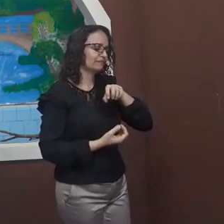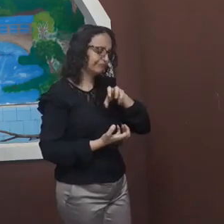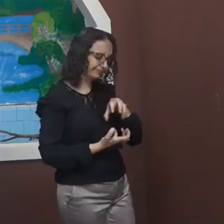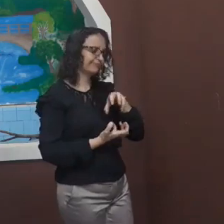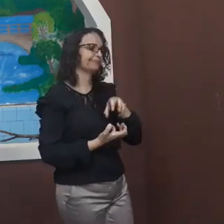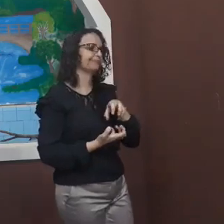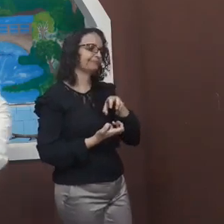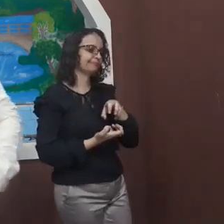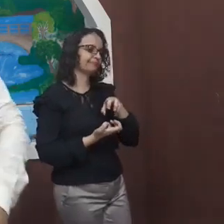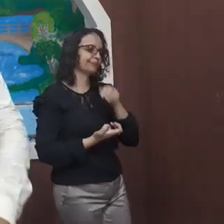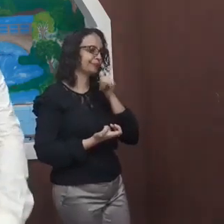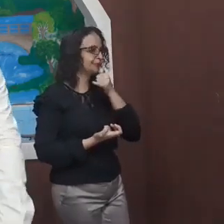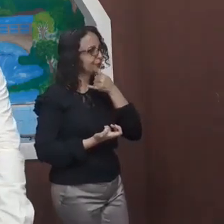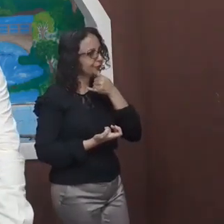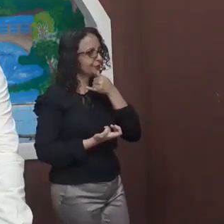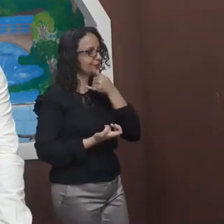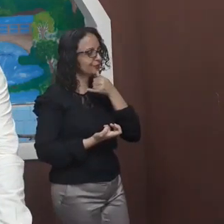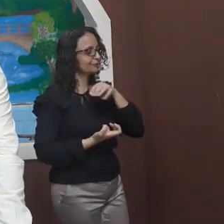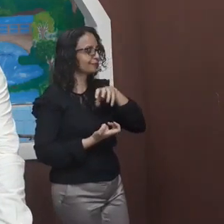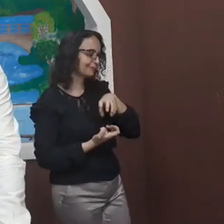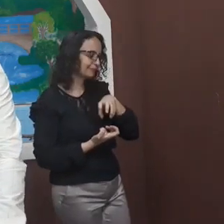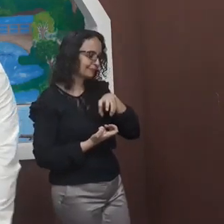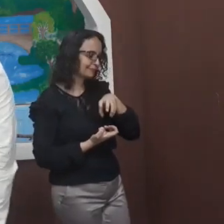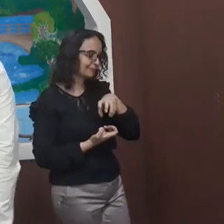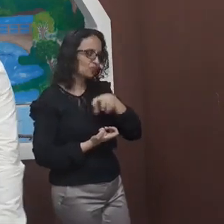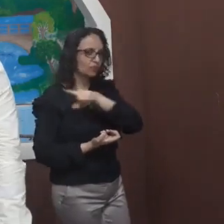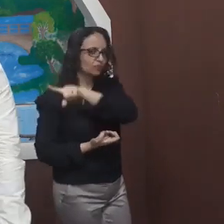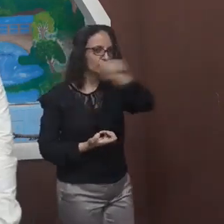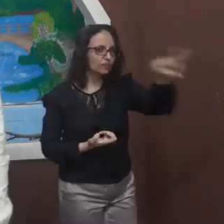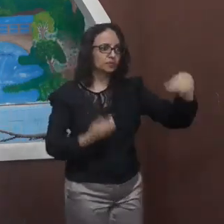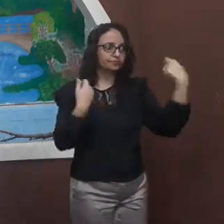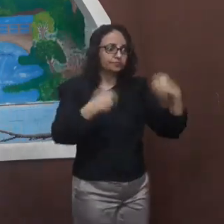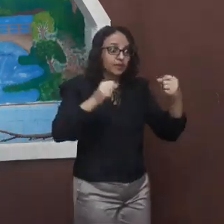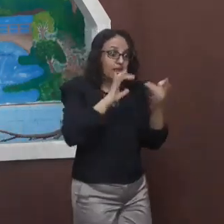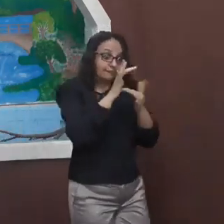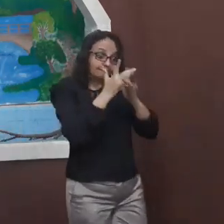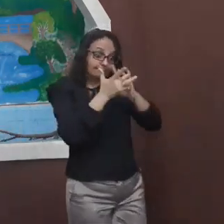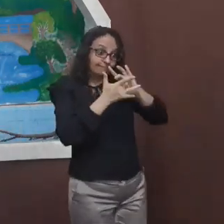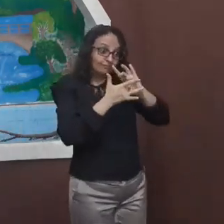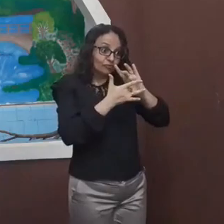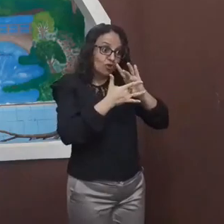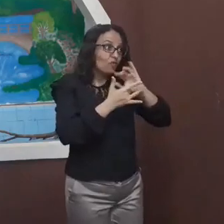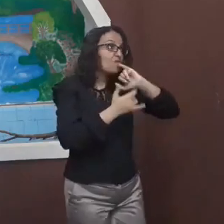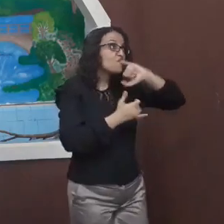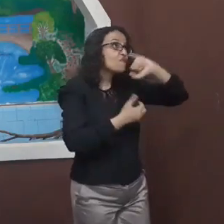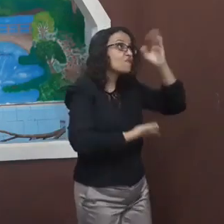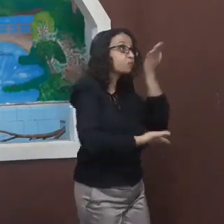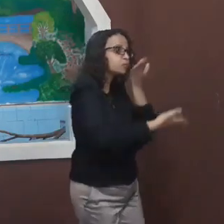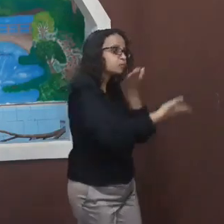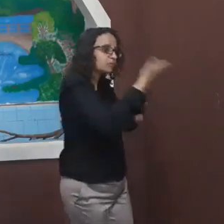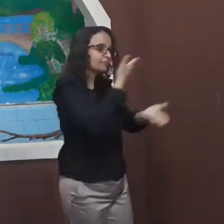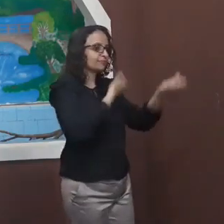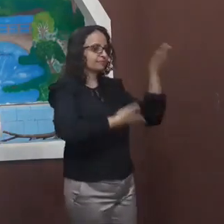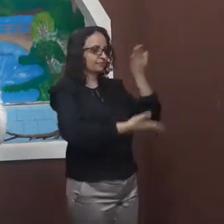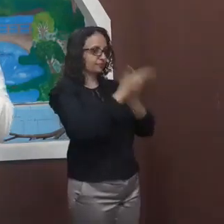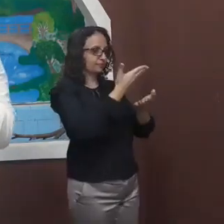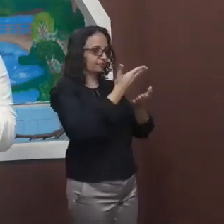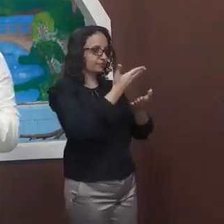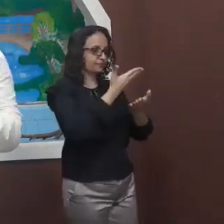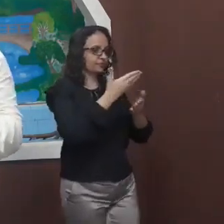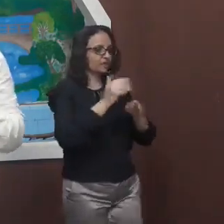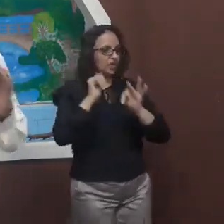muitos tentados. Vá com Jesus e ganha a coroa. A força destruidora da cobiça. Tiago capítulo